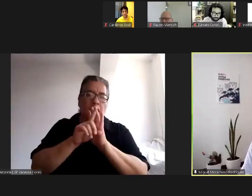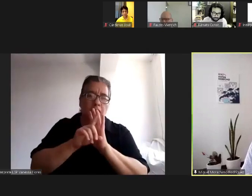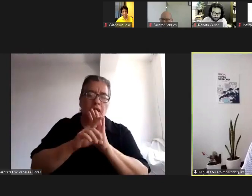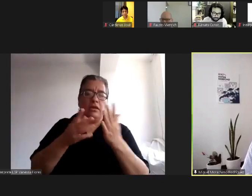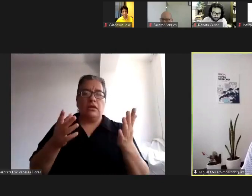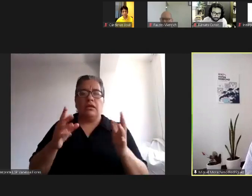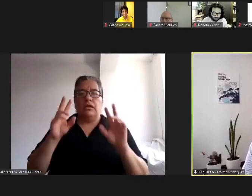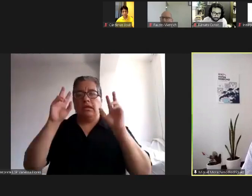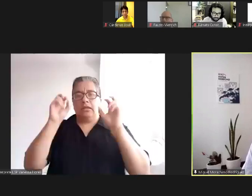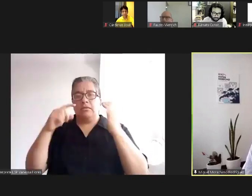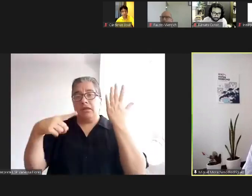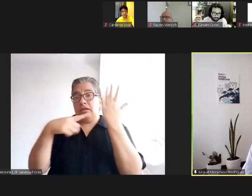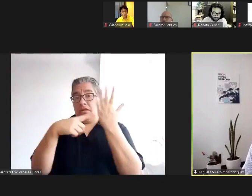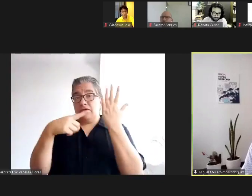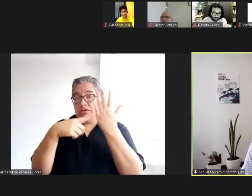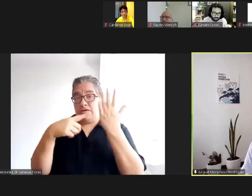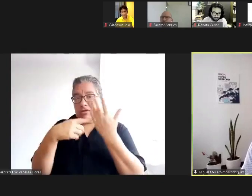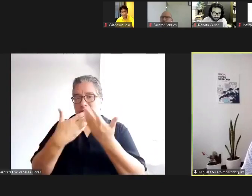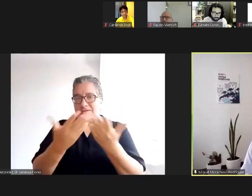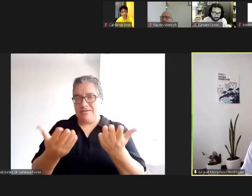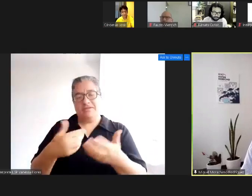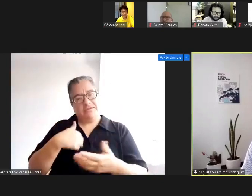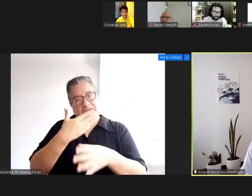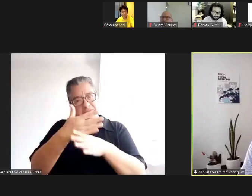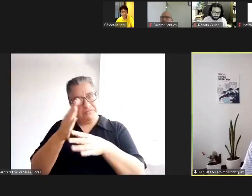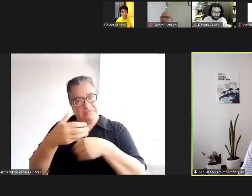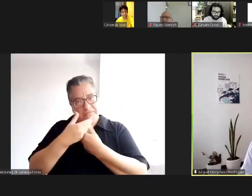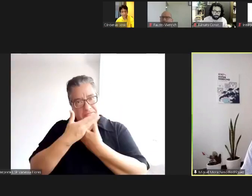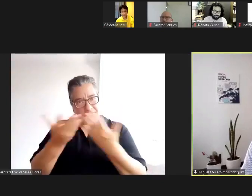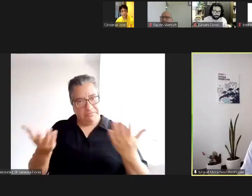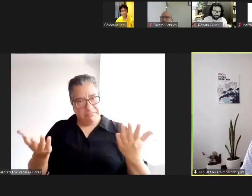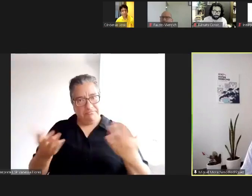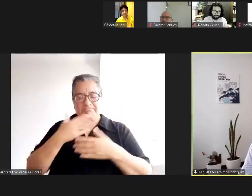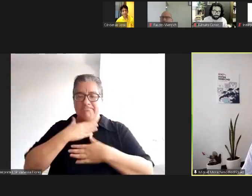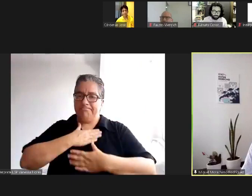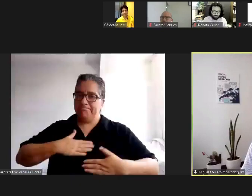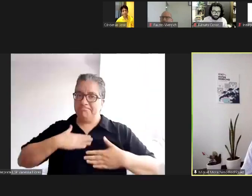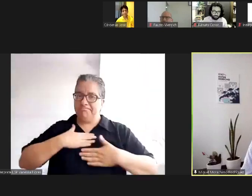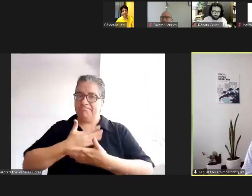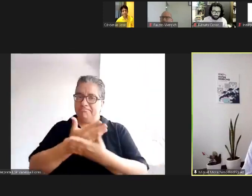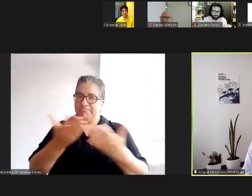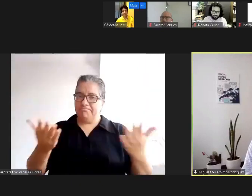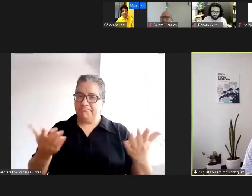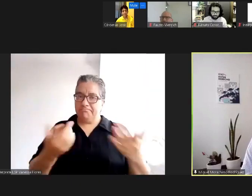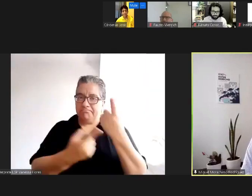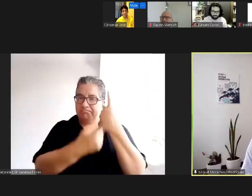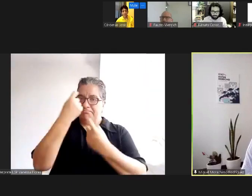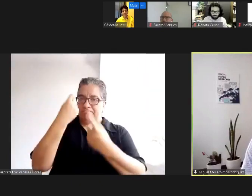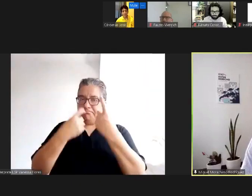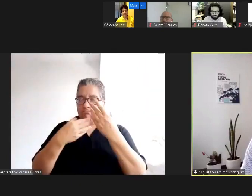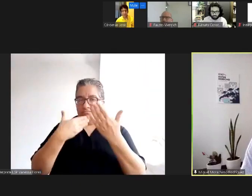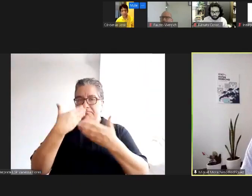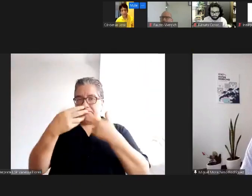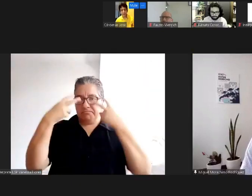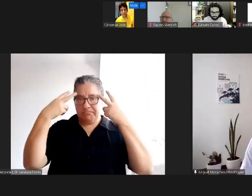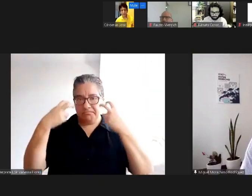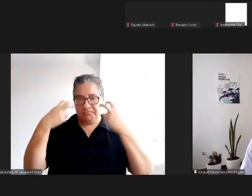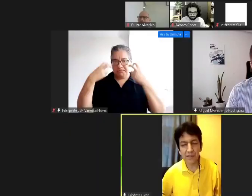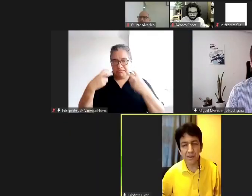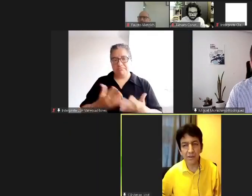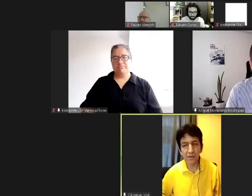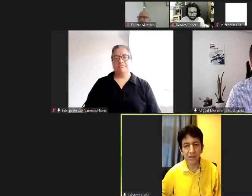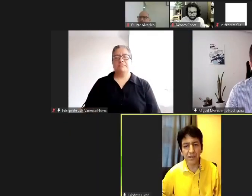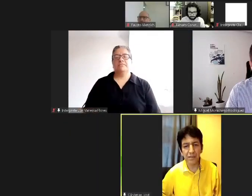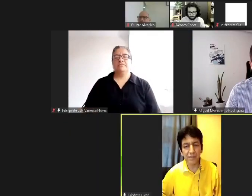tecnología. Eso es todo lo que quería compartir en este momento, pero encantado de escuchar sus preguntas y comentarios. Gracias. Gracias, Miguel. Importante